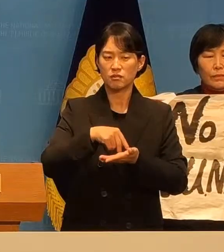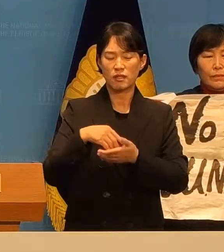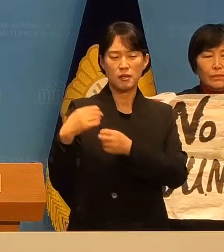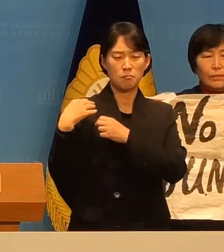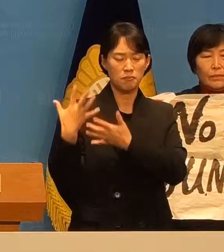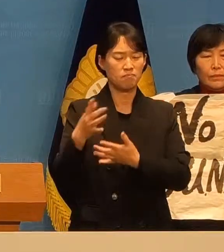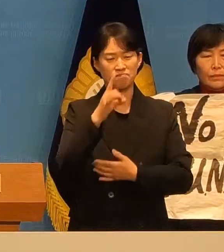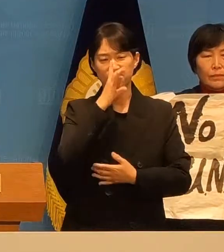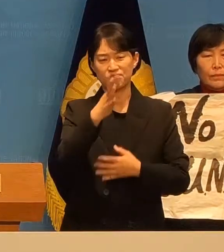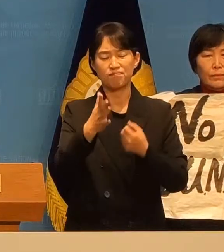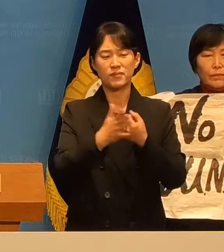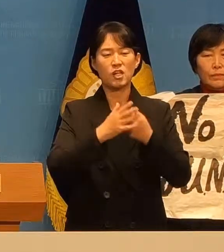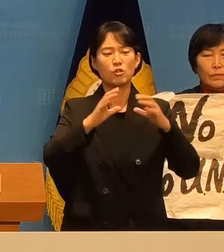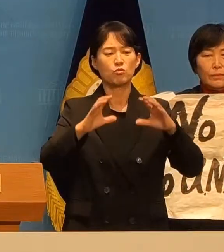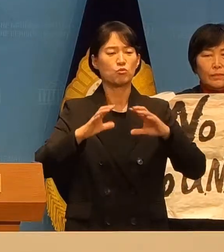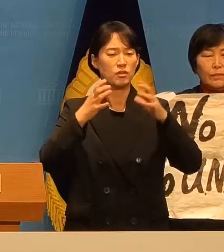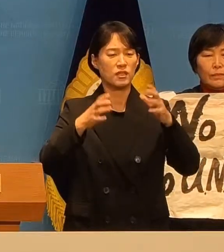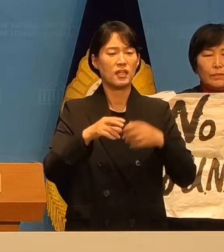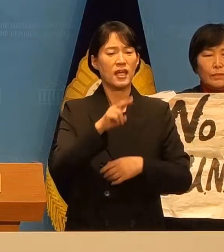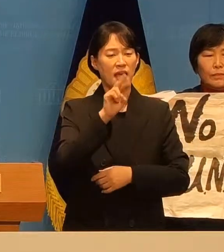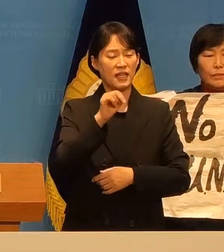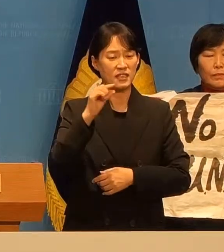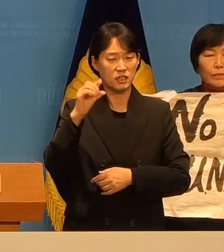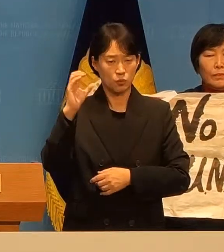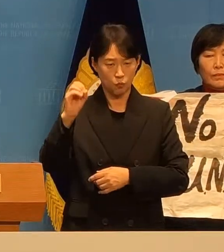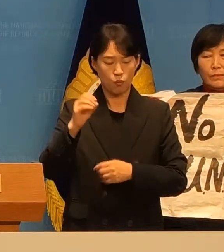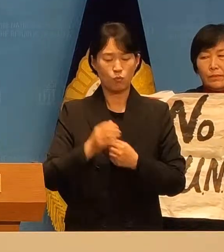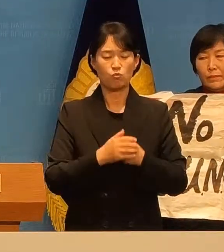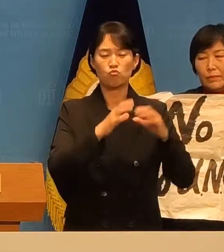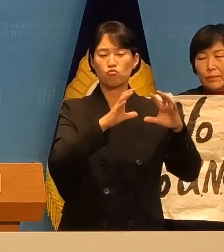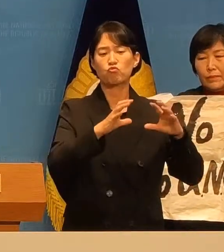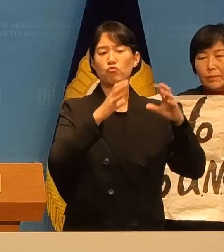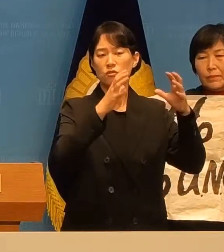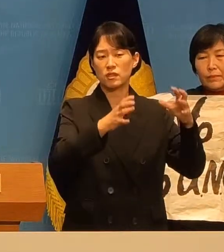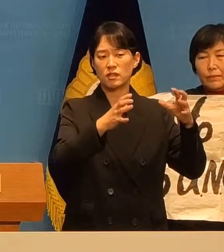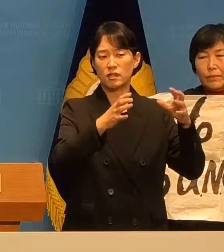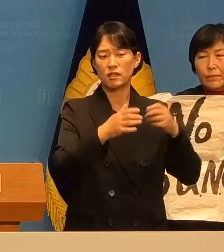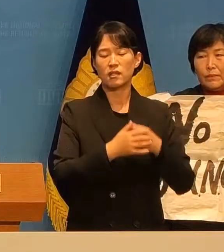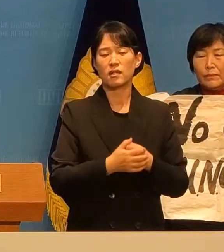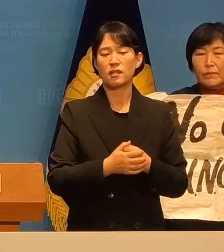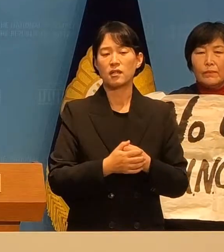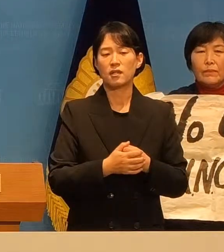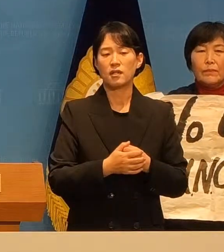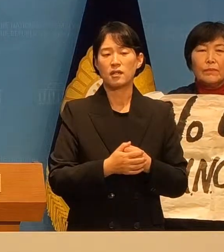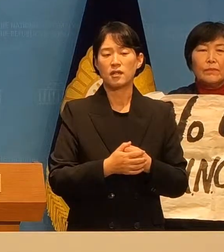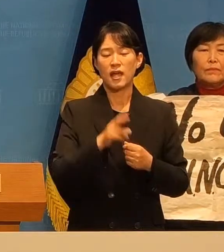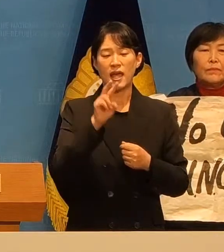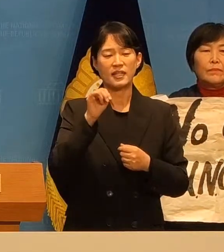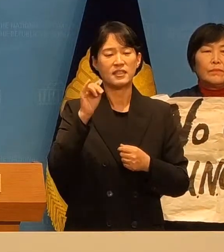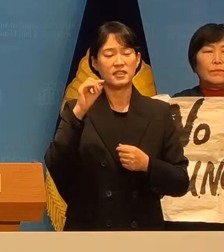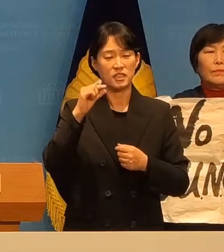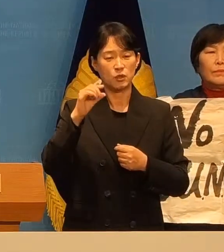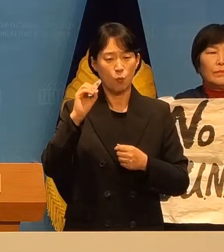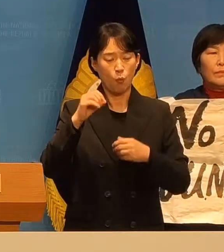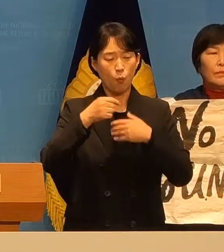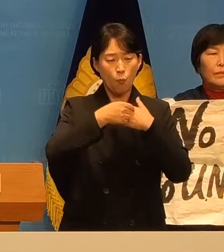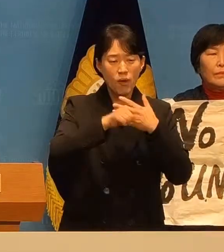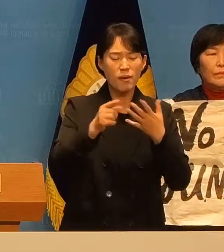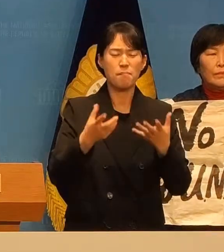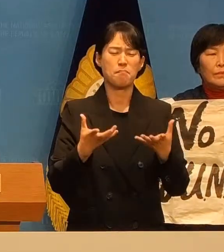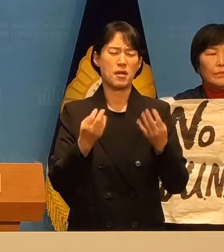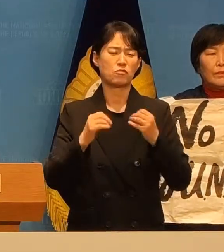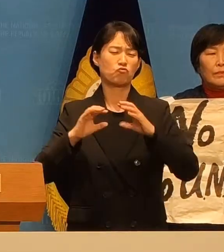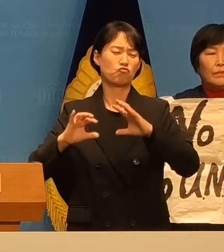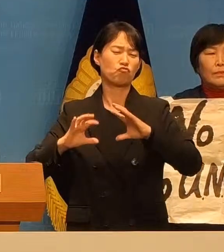없었어. 국제 NGO, 즉 국제 NGO를 비롯한 많은